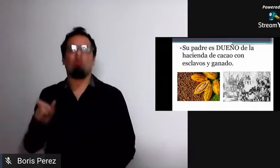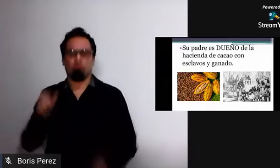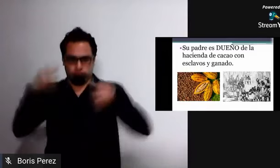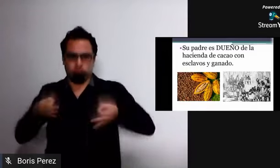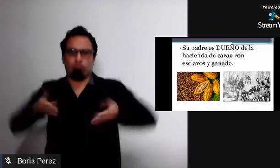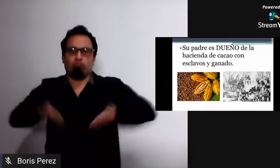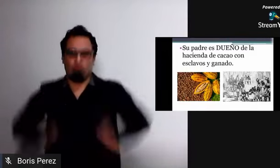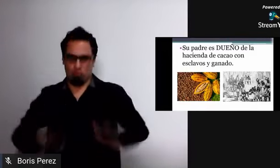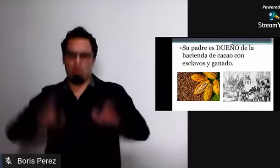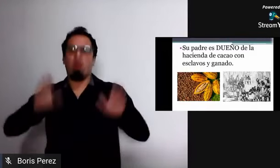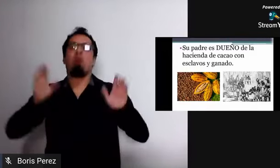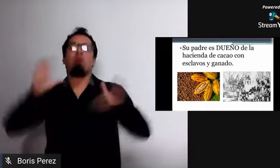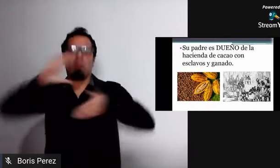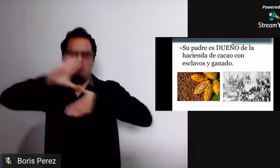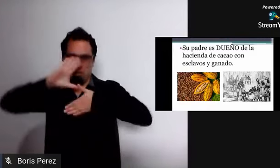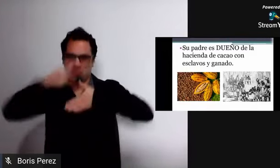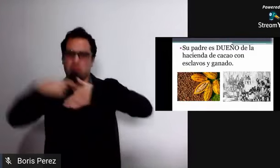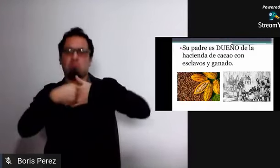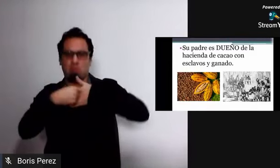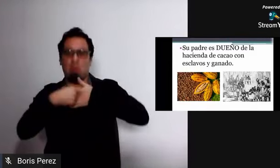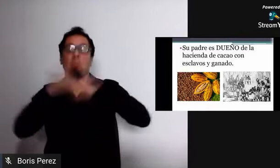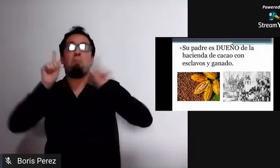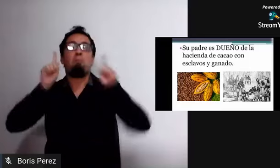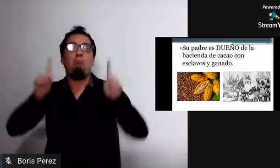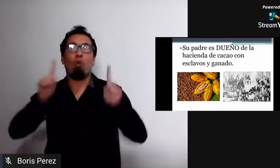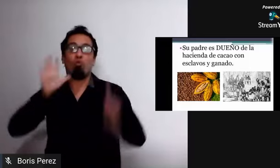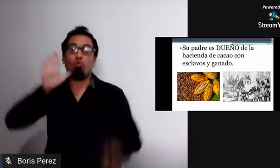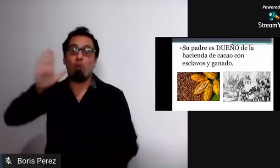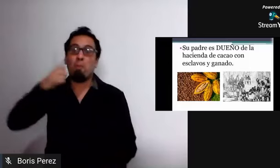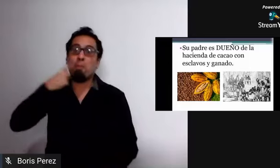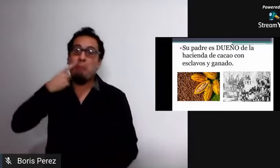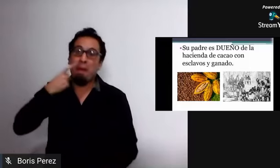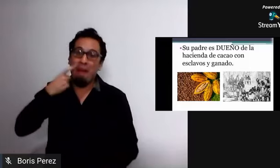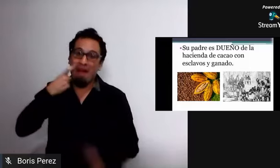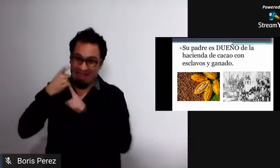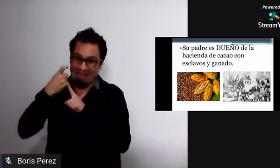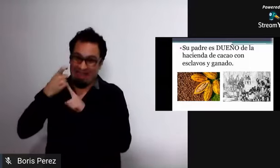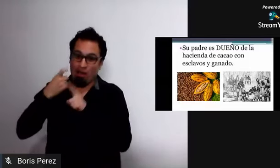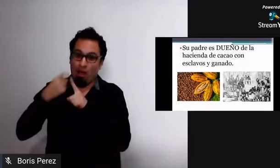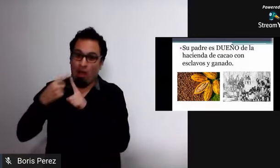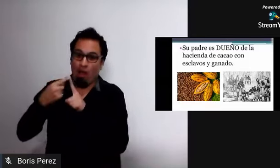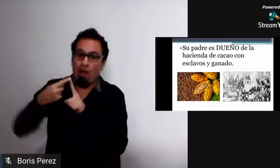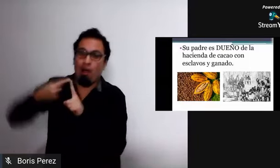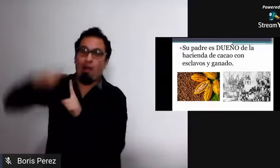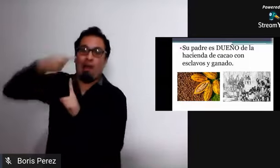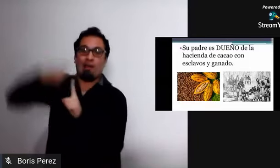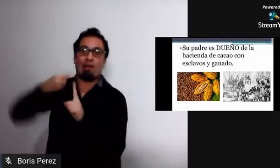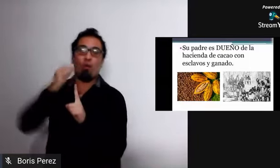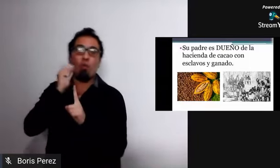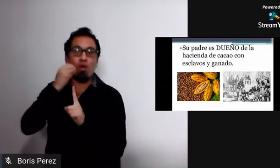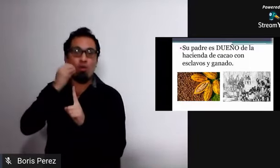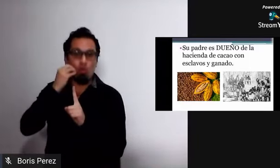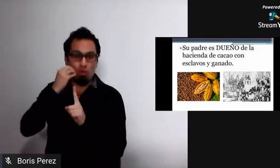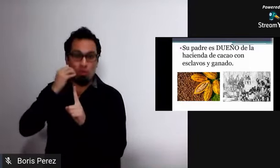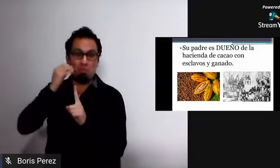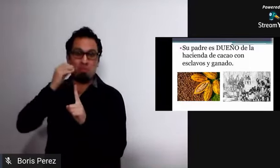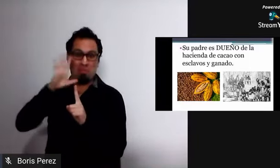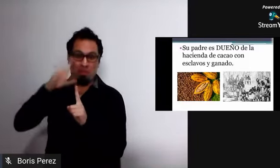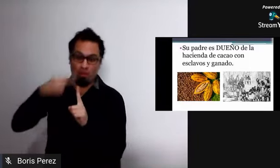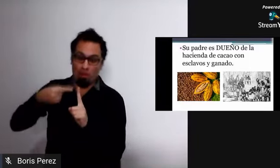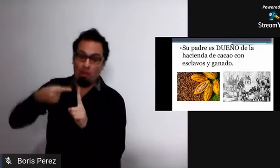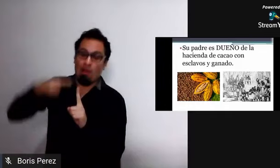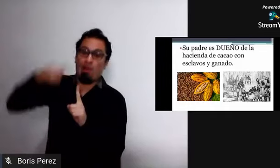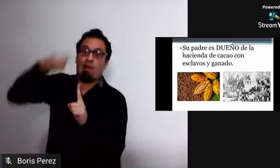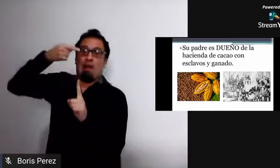Santander, él y su familia se dedicaban a la agricultura, en especial su papá,